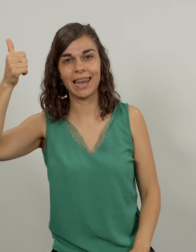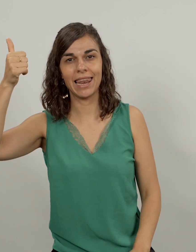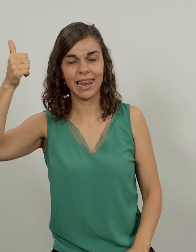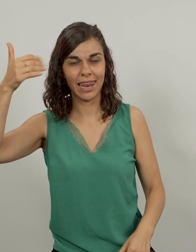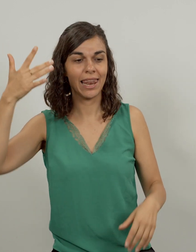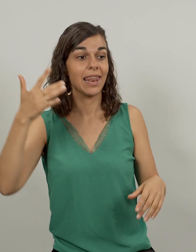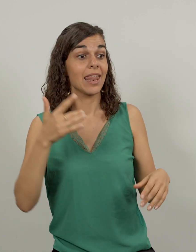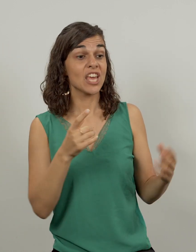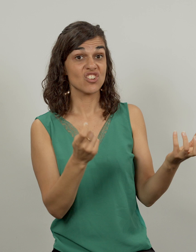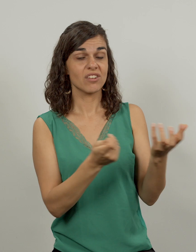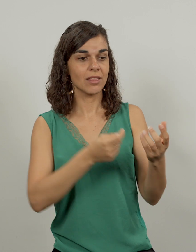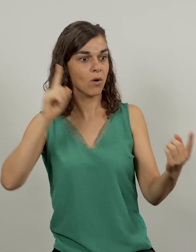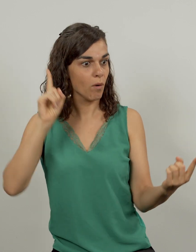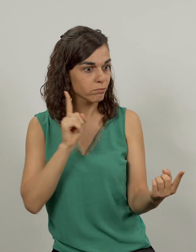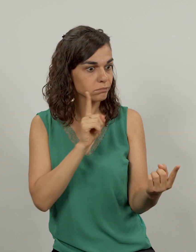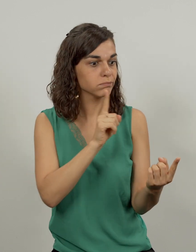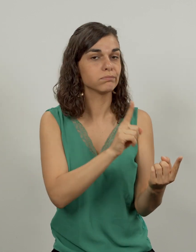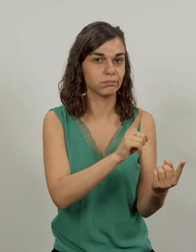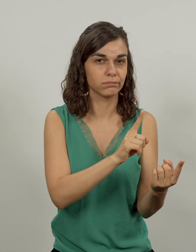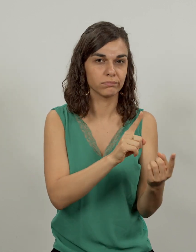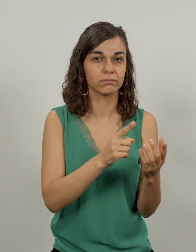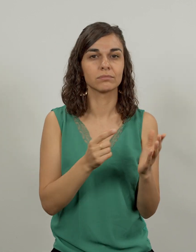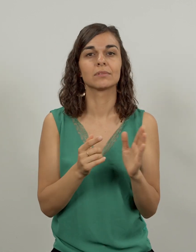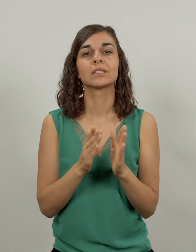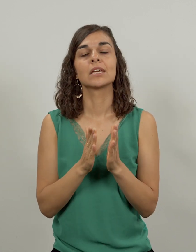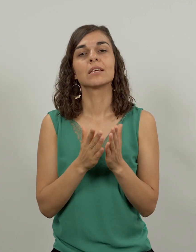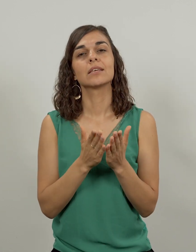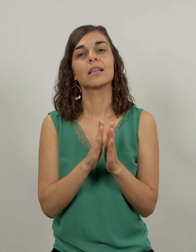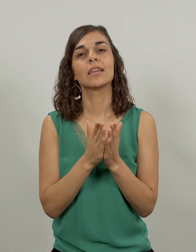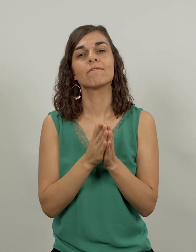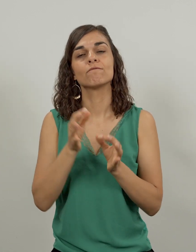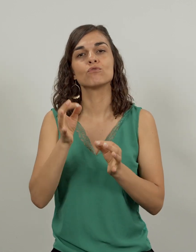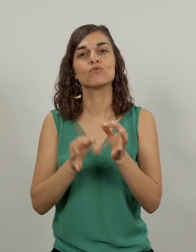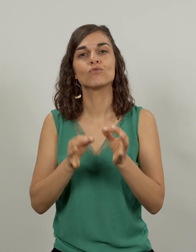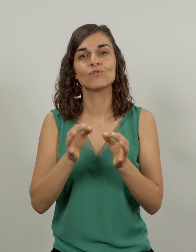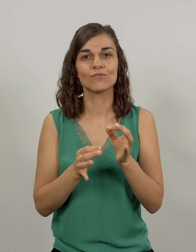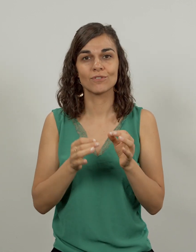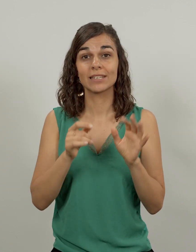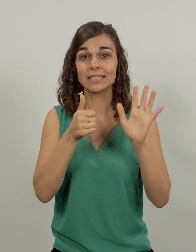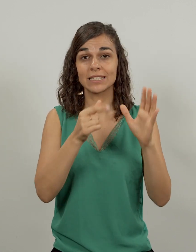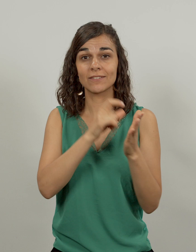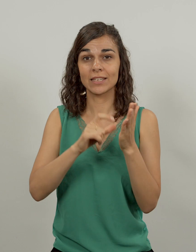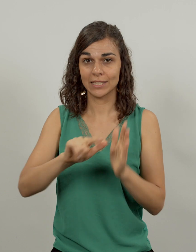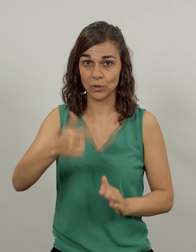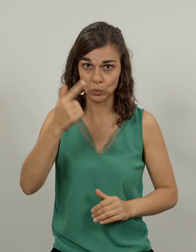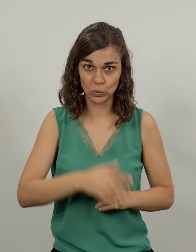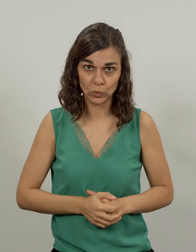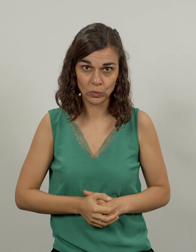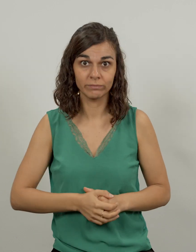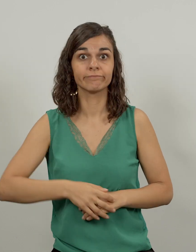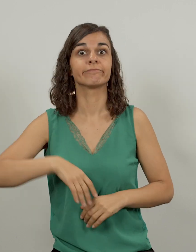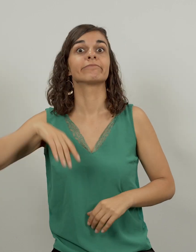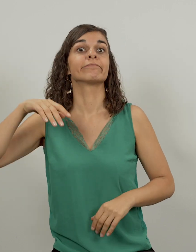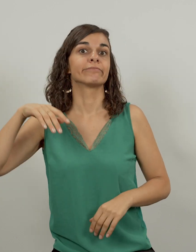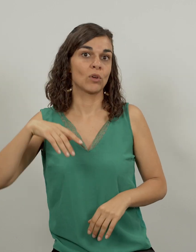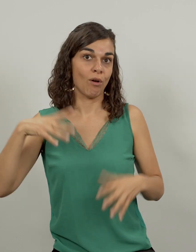Juge 6, le verset 12, est arrivé au bon moment et il vient à la rencontre de Gédéon. L'ange